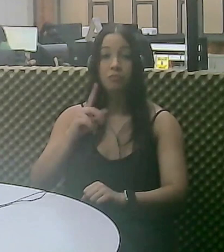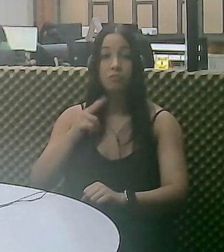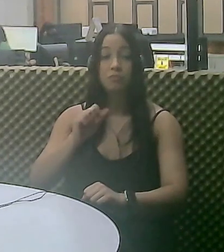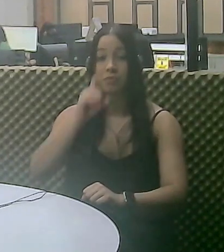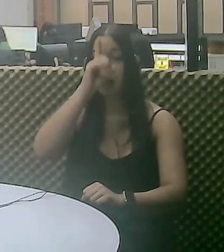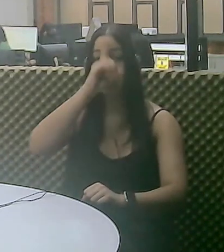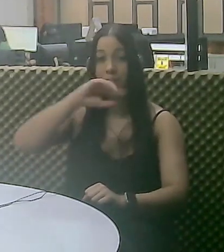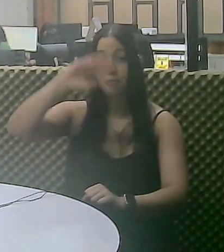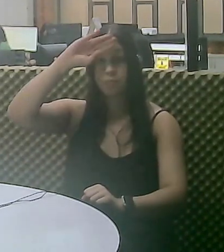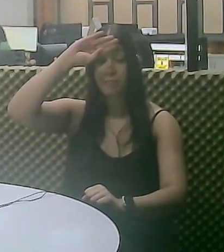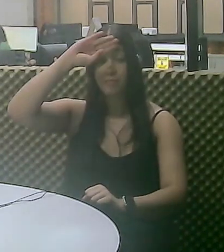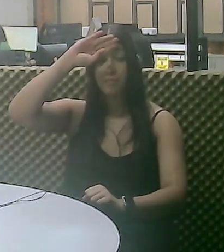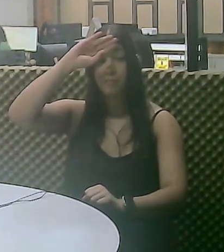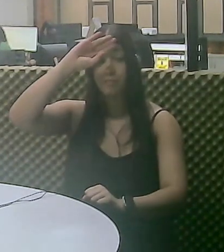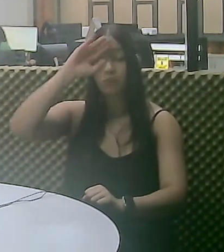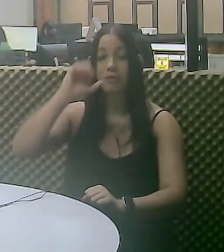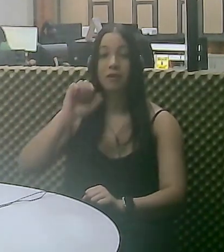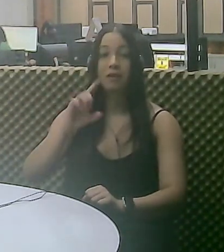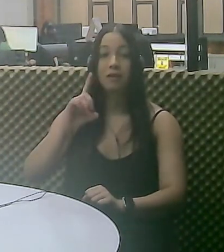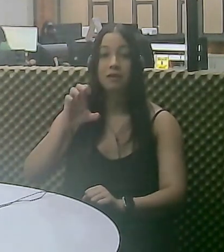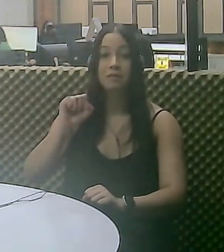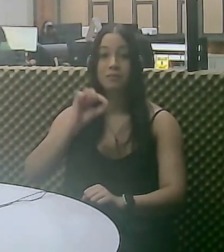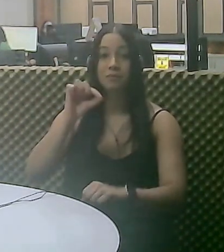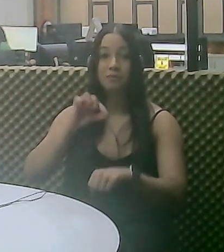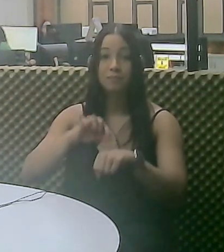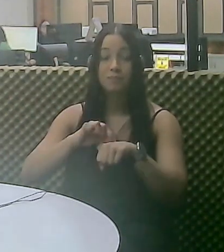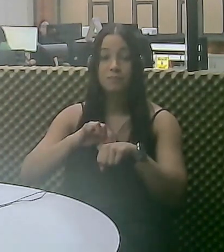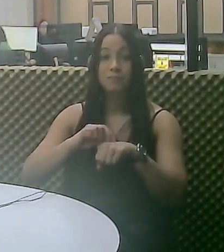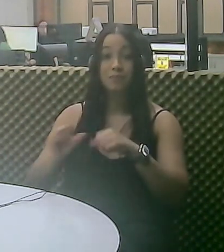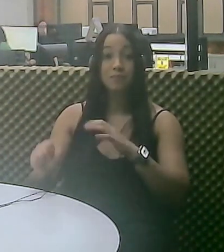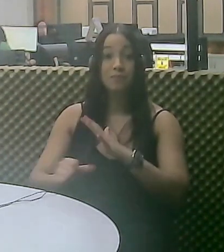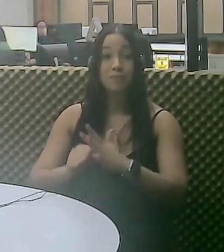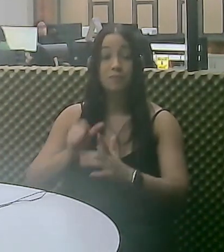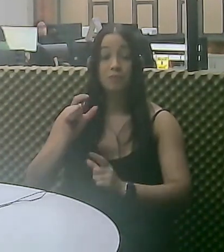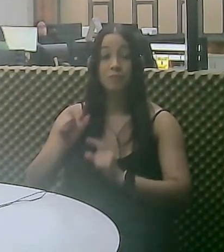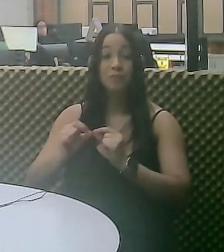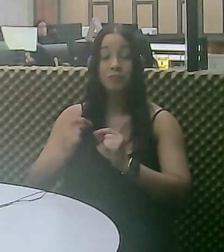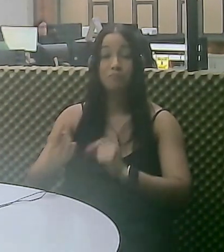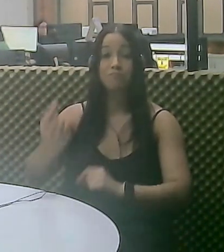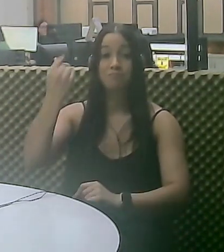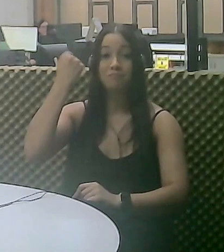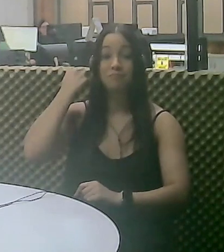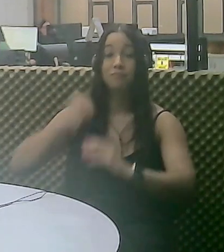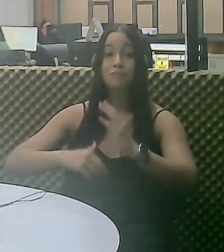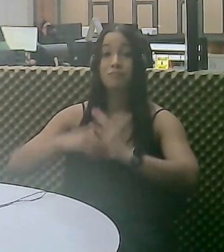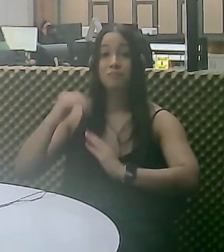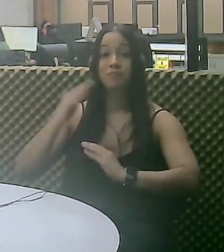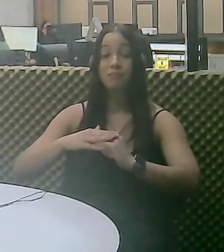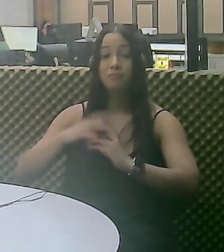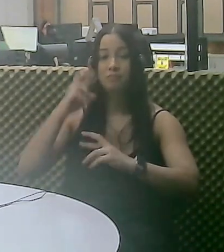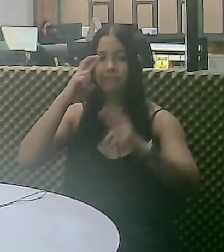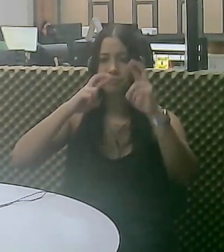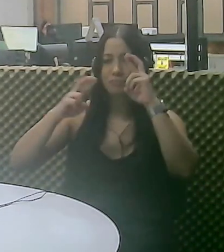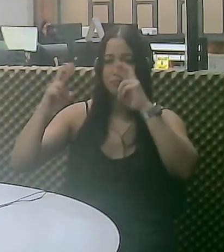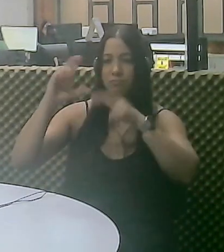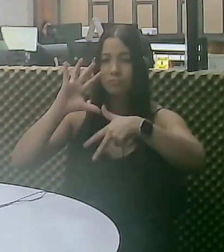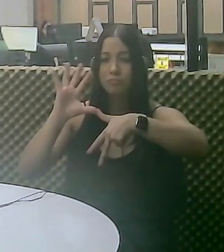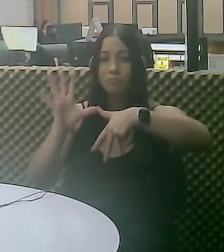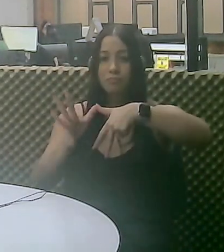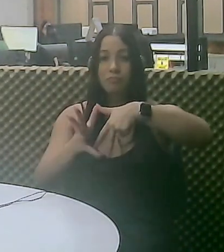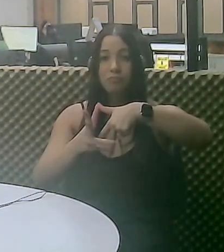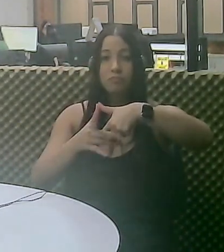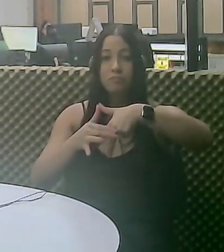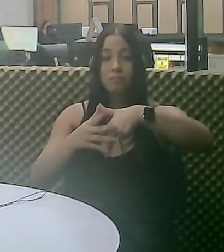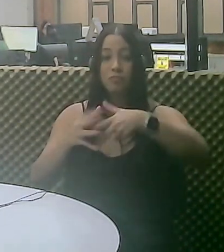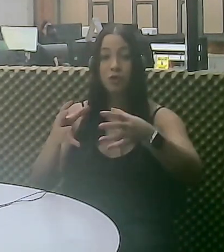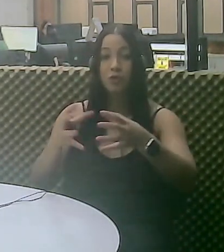amarela urbana pelo mosquito Aedes aegypti. O primeiro passo foi dado quando os profissionais da unidade de Vigilância de Zoonoses